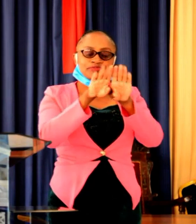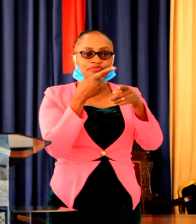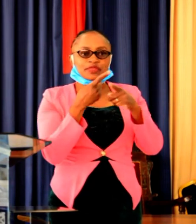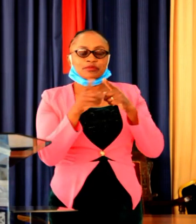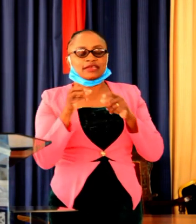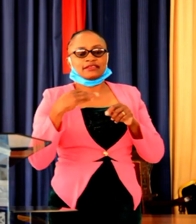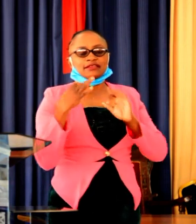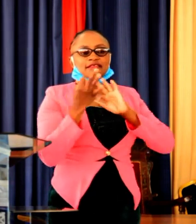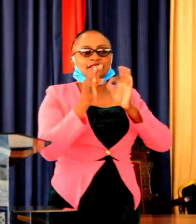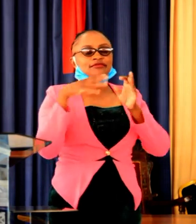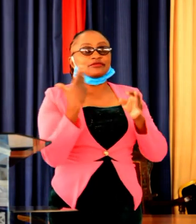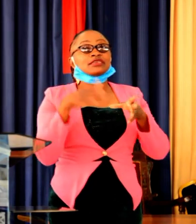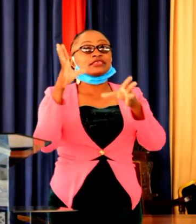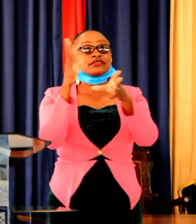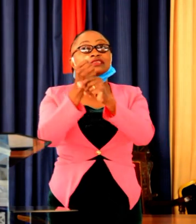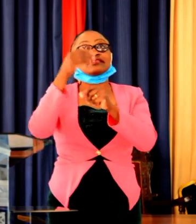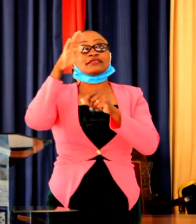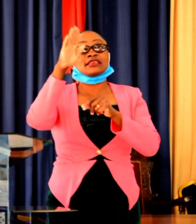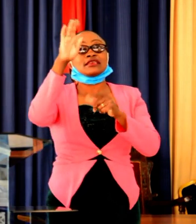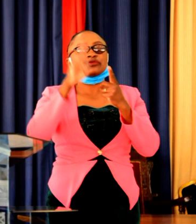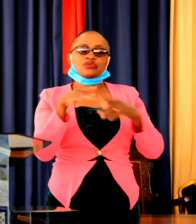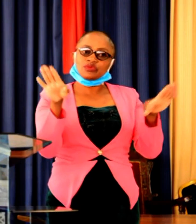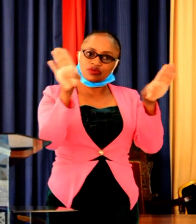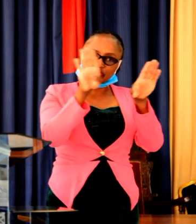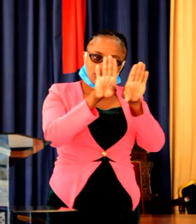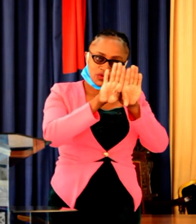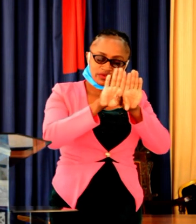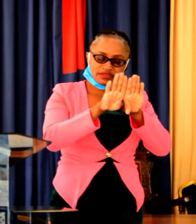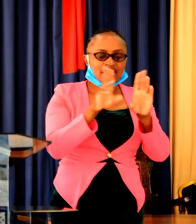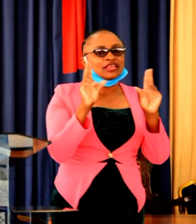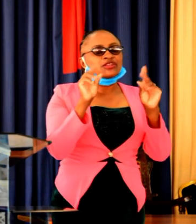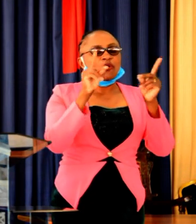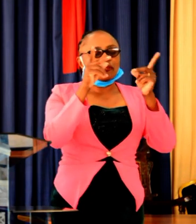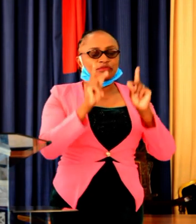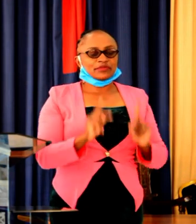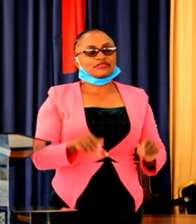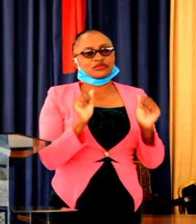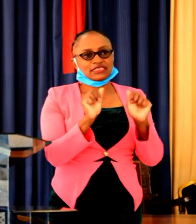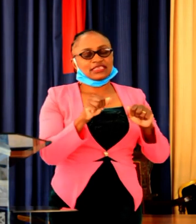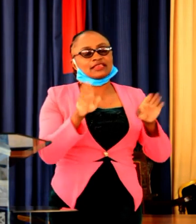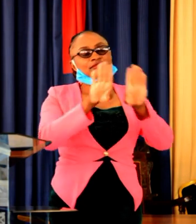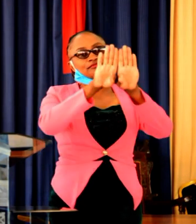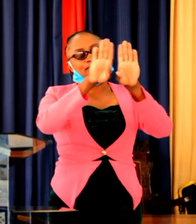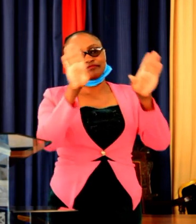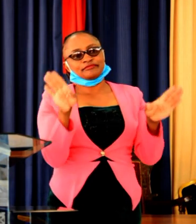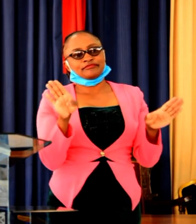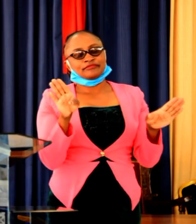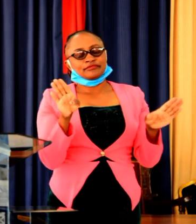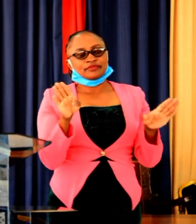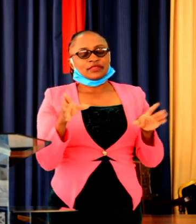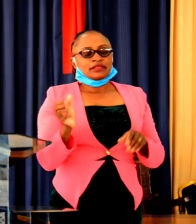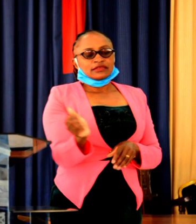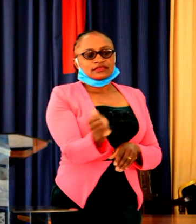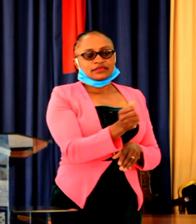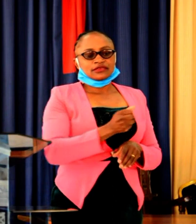tumtarajie aifunge, hakuna mwanadamu anaweza kuifungua. Na ule mlango ambao Mungu mwenyewe